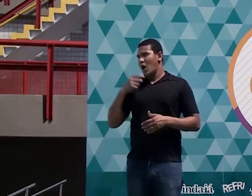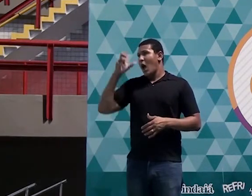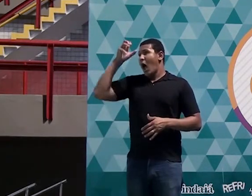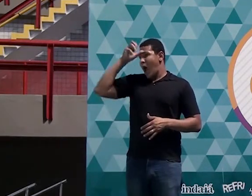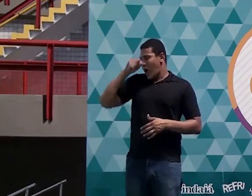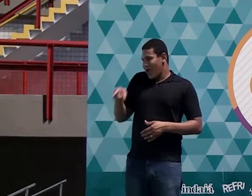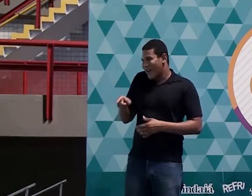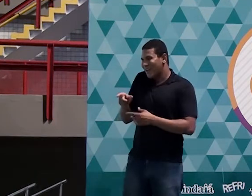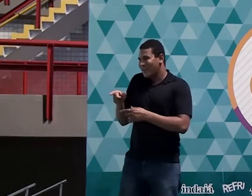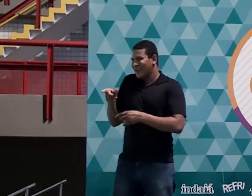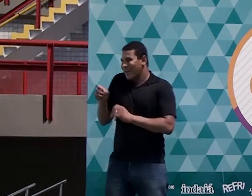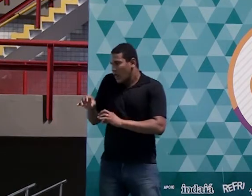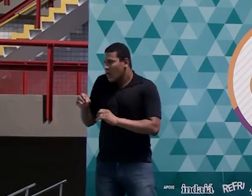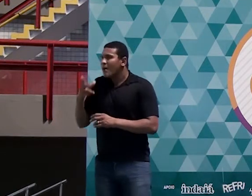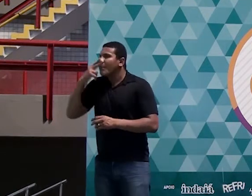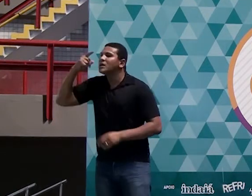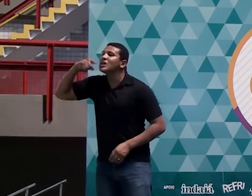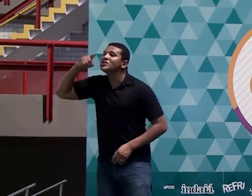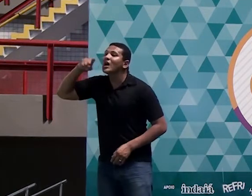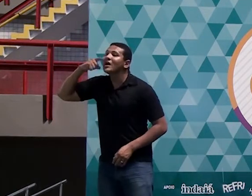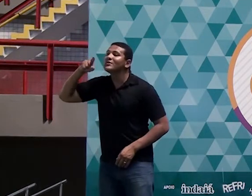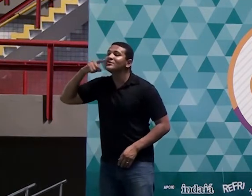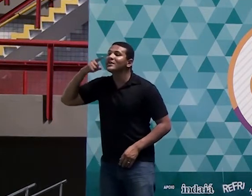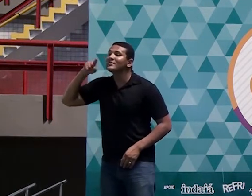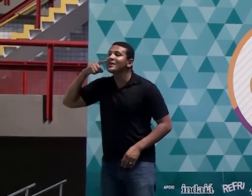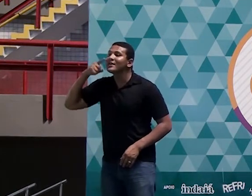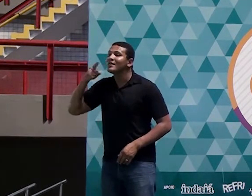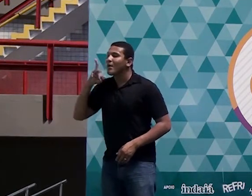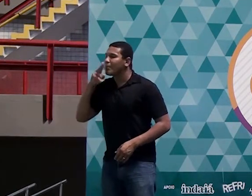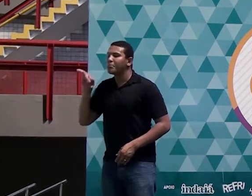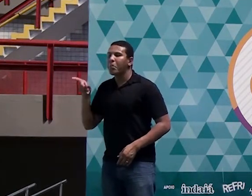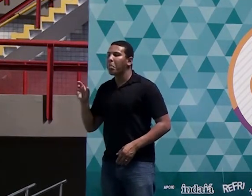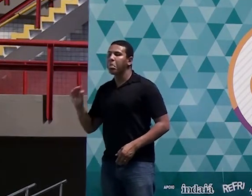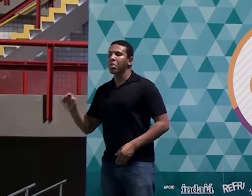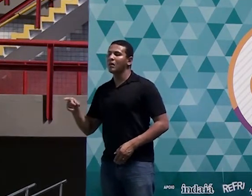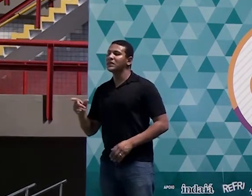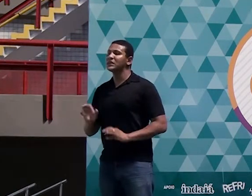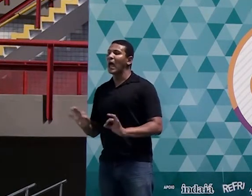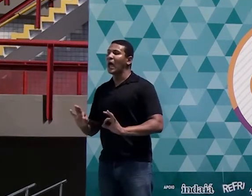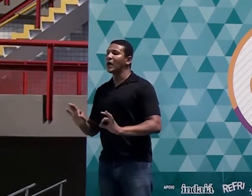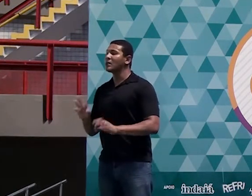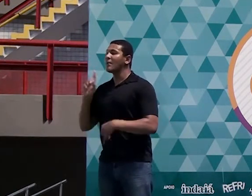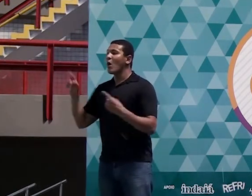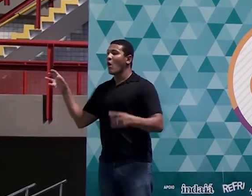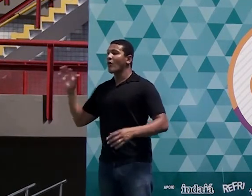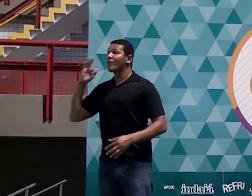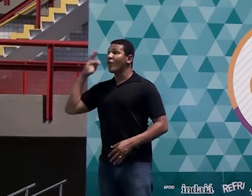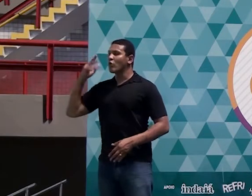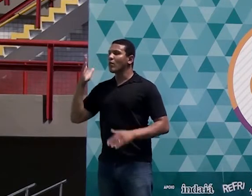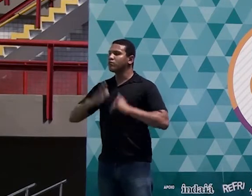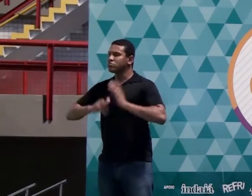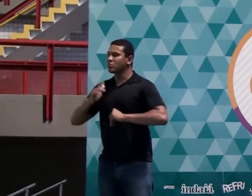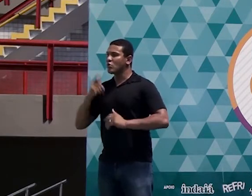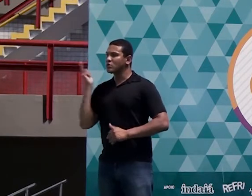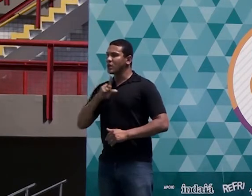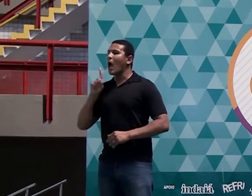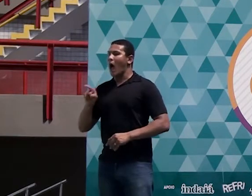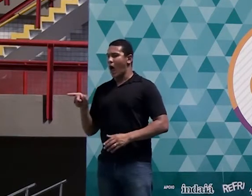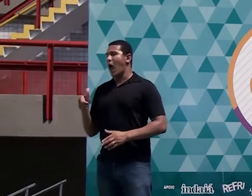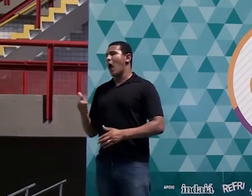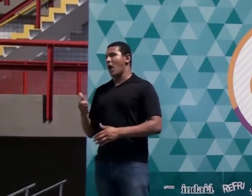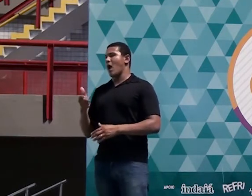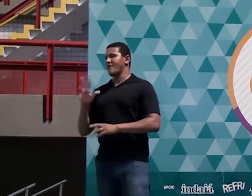aprenda. E o aprendiz vai virar jornaleiro. Tá bom? Não pode ter venda para